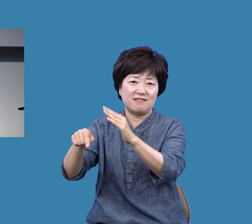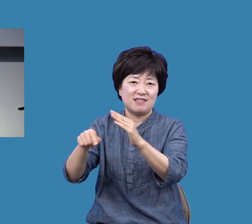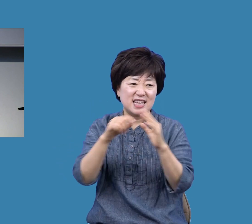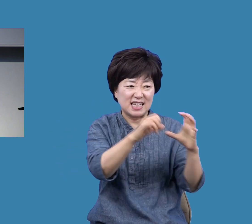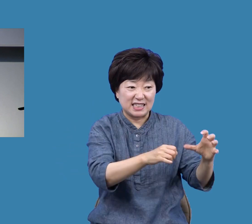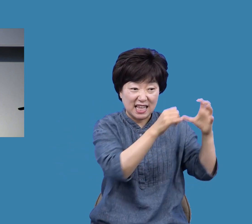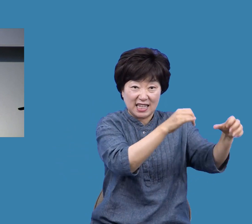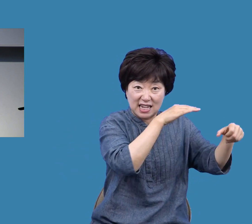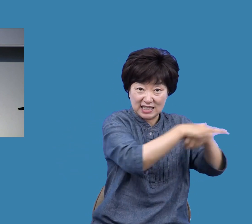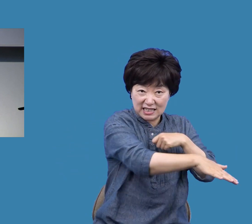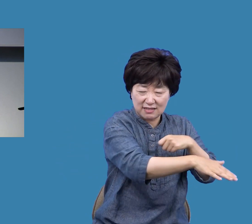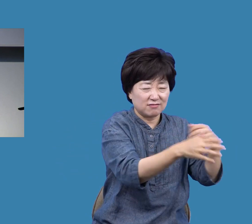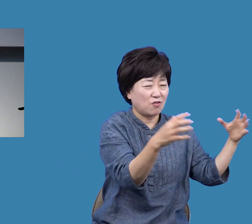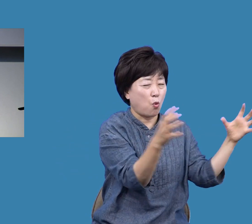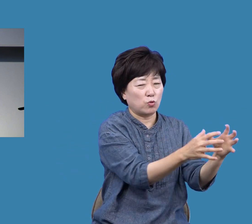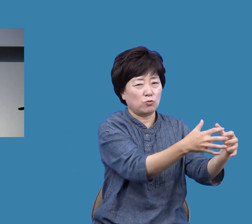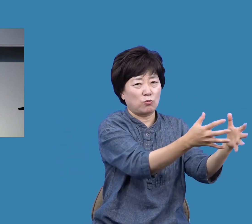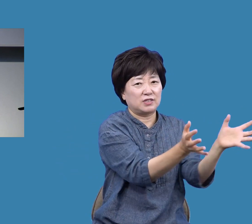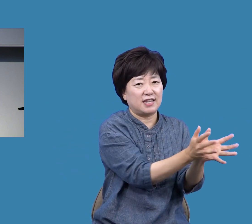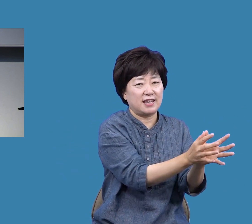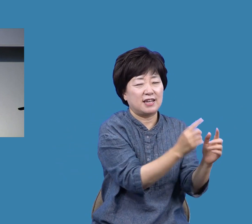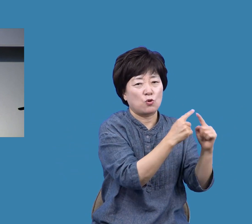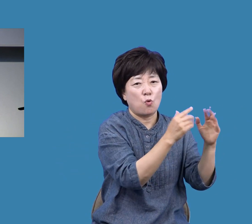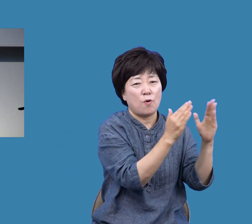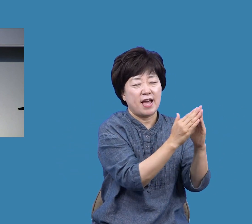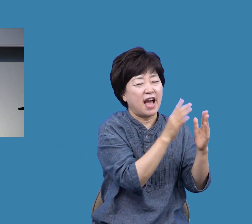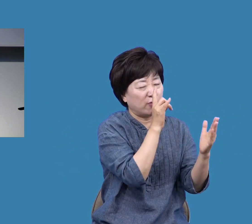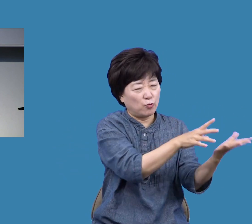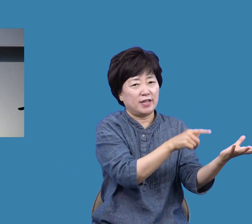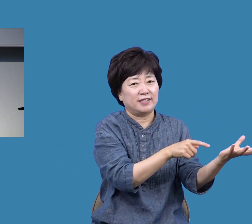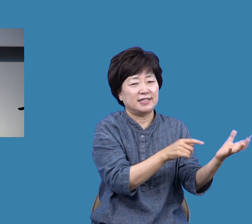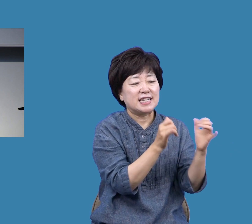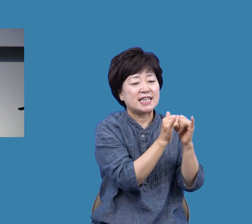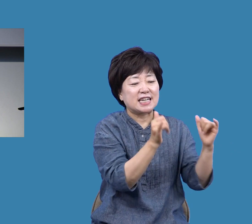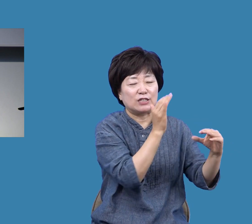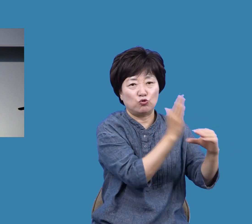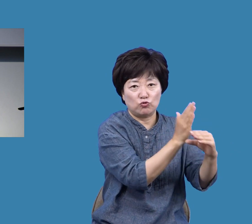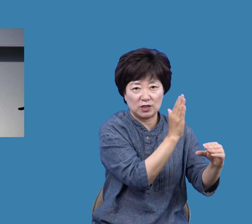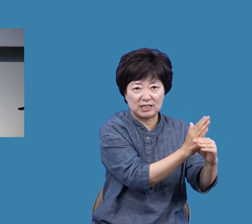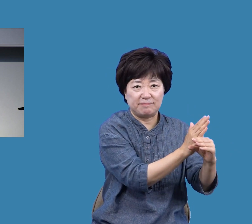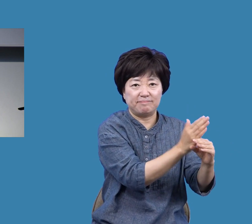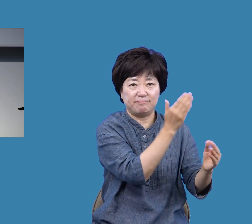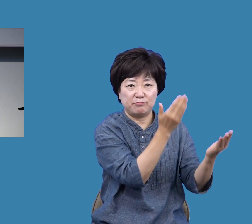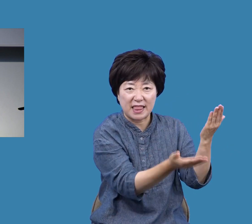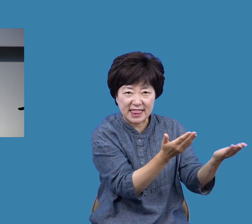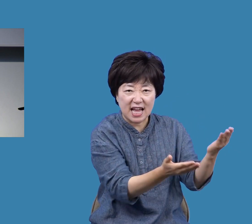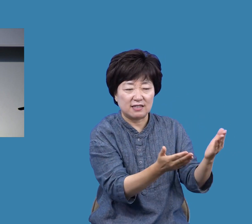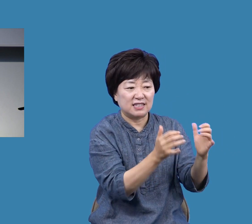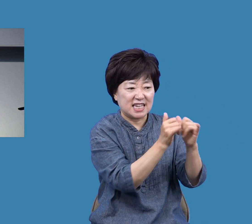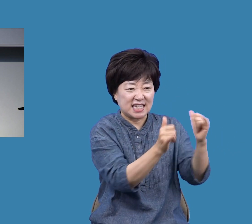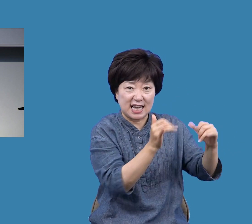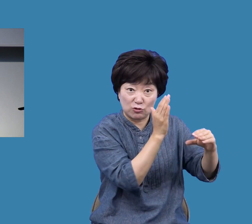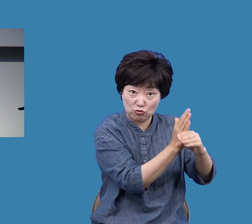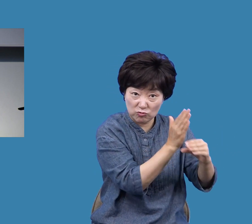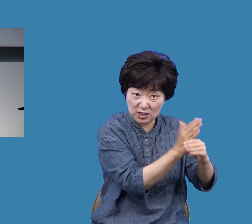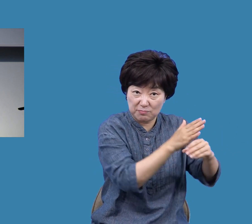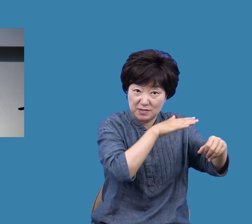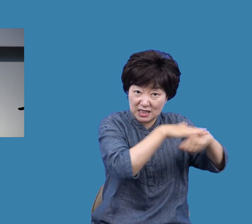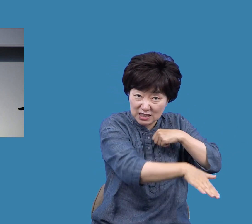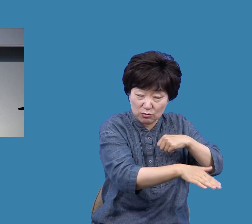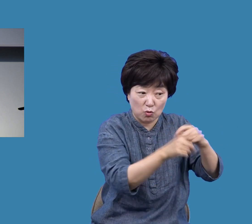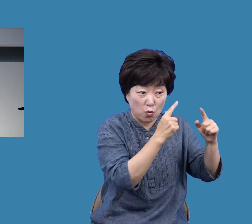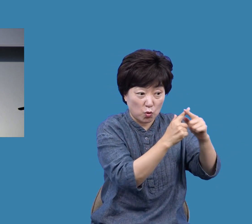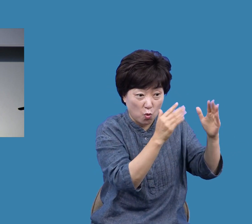세속적으로 움직이는 공동체가 되면 안 돼요. 인본주의적인 생각을 가지고 판단하고 인본주의적인 생각을 가지고 교회